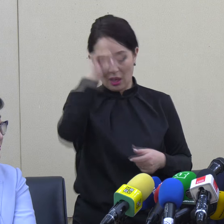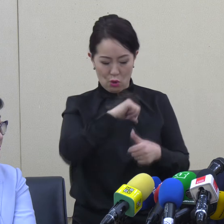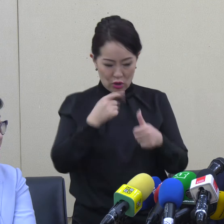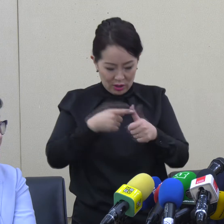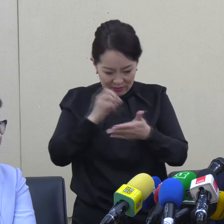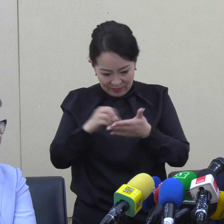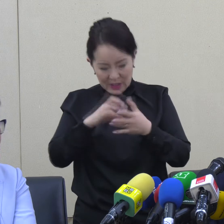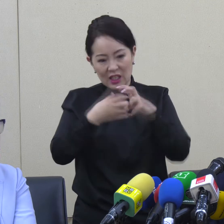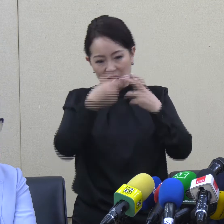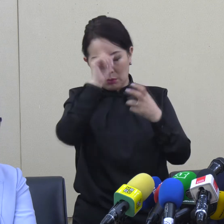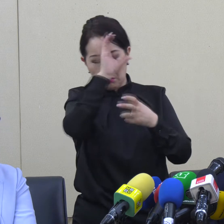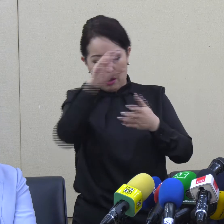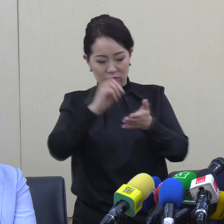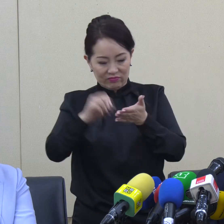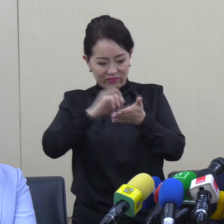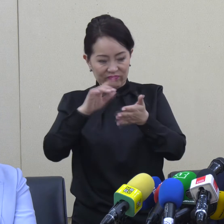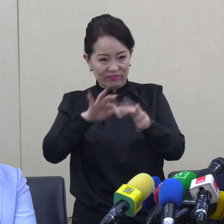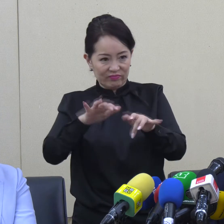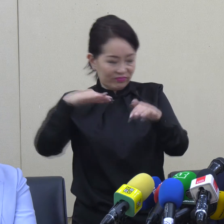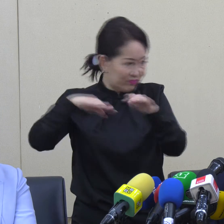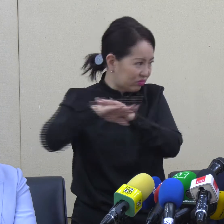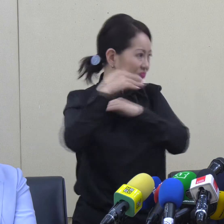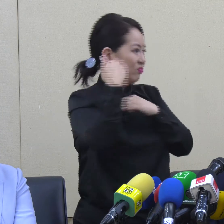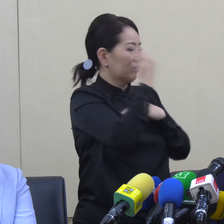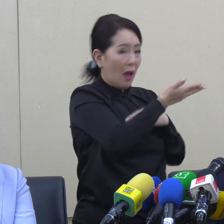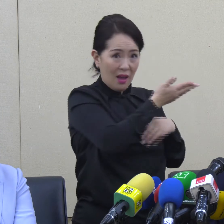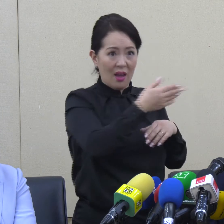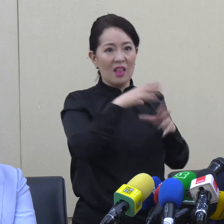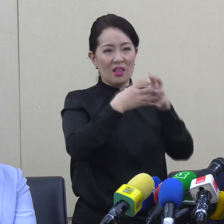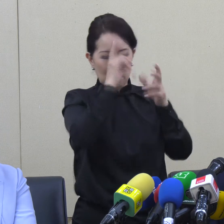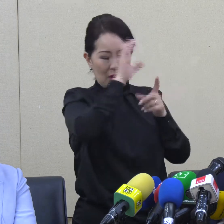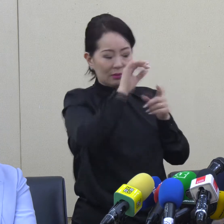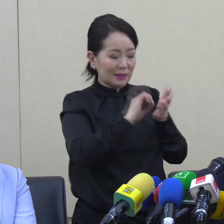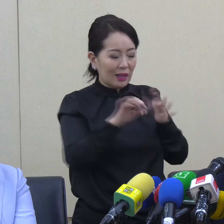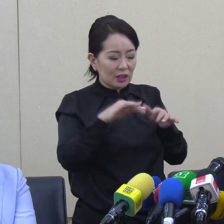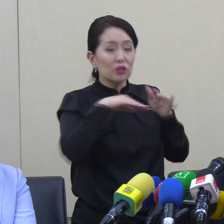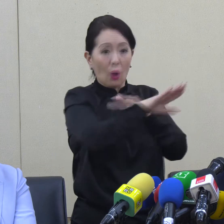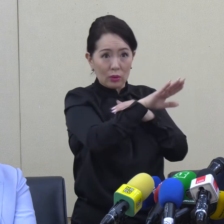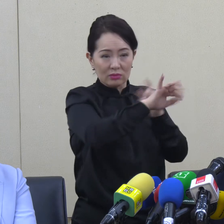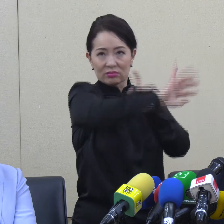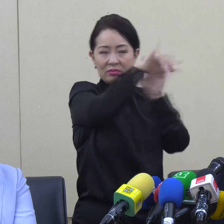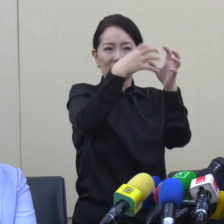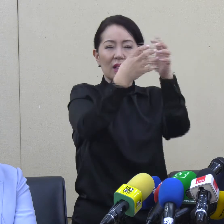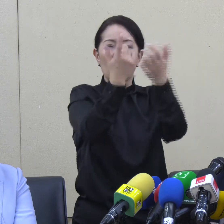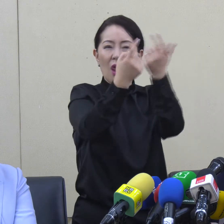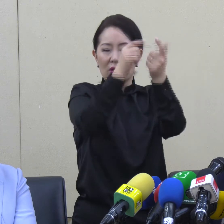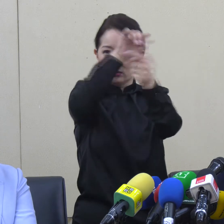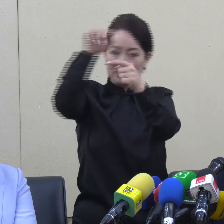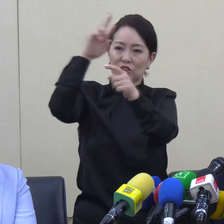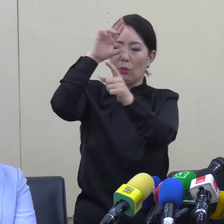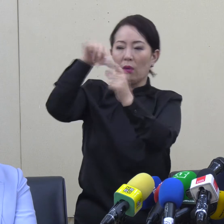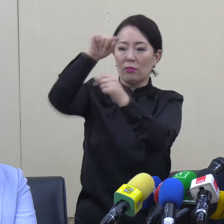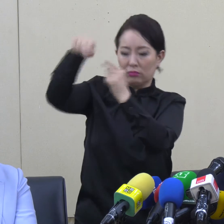эрүүл мэндийн байгууллага руу саяын онцлогын захиалгыг одоо захиагаа явуулсан байгаа. Энэ одоо ойрын хугацаанд нийлүүлэх